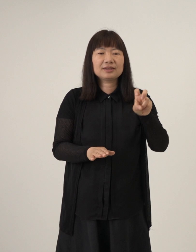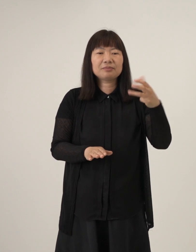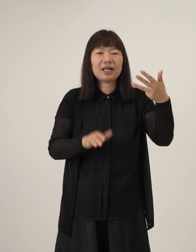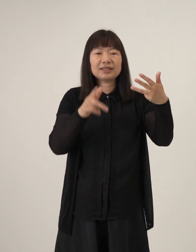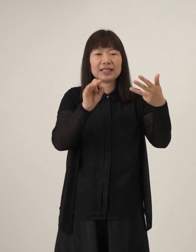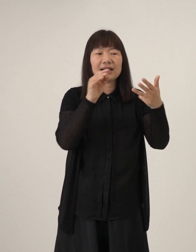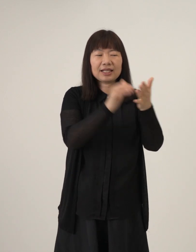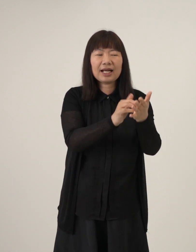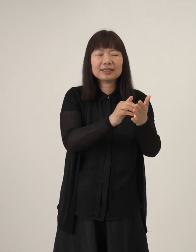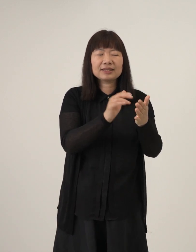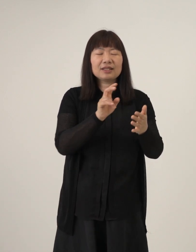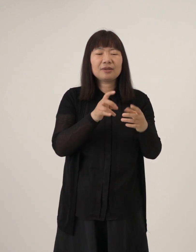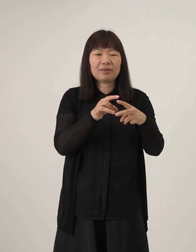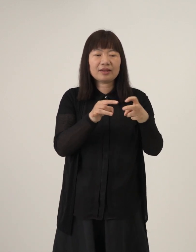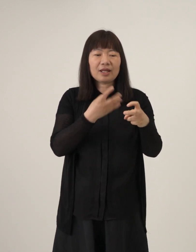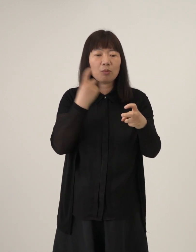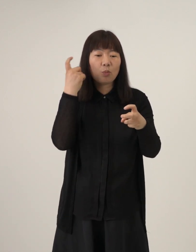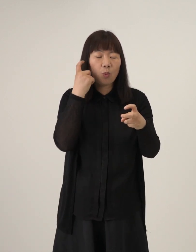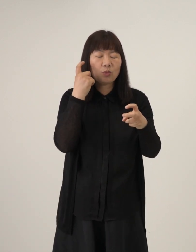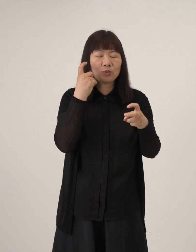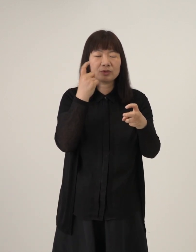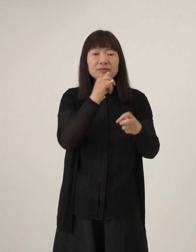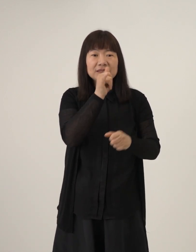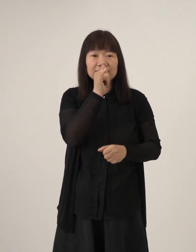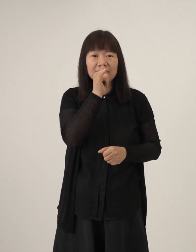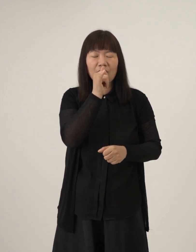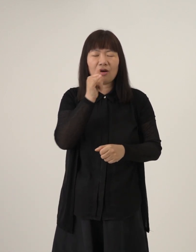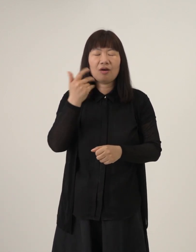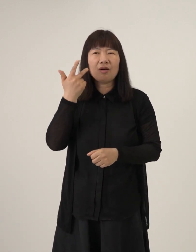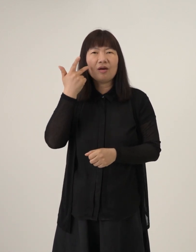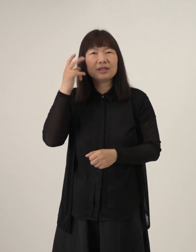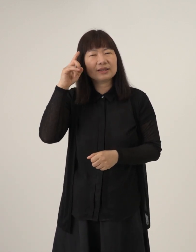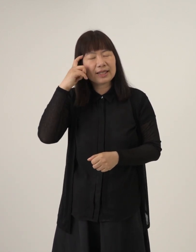끝나요. 28장에. 다음 주에 끝이 나는데